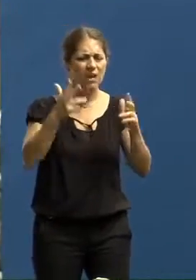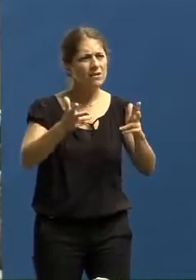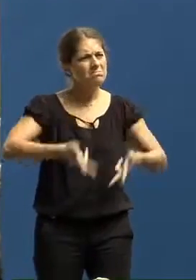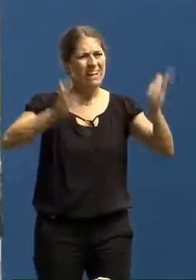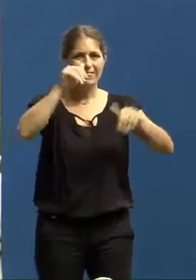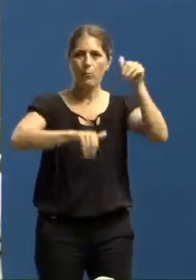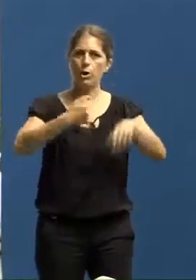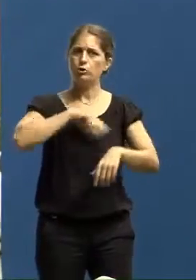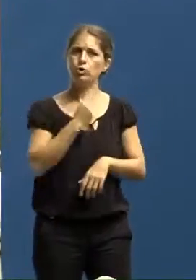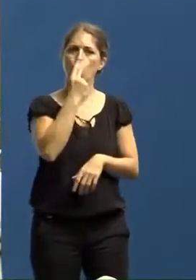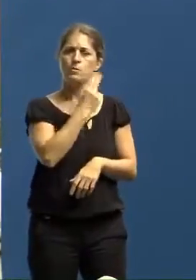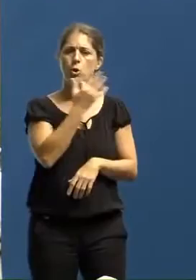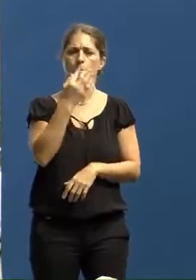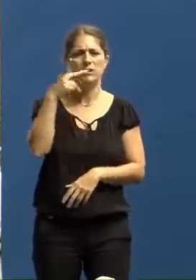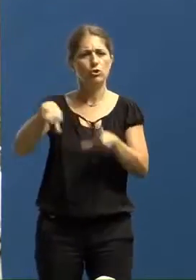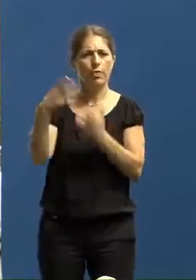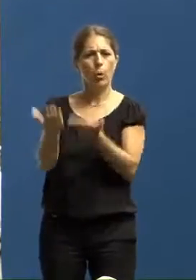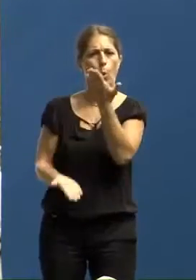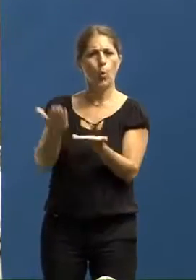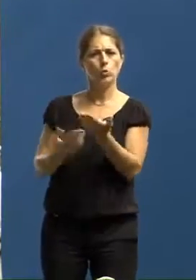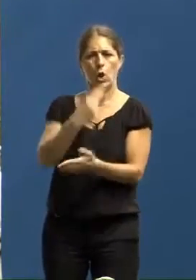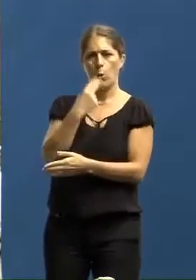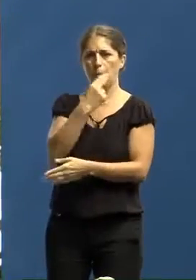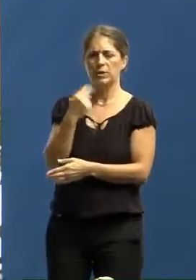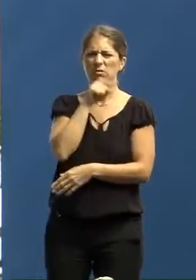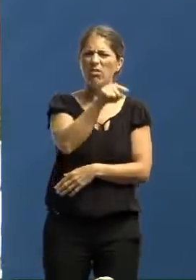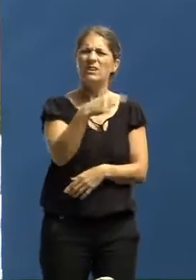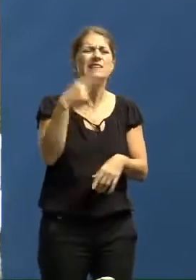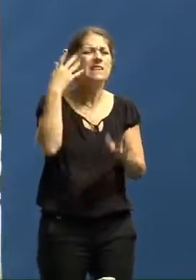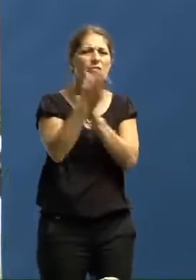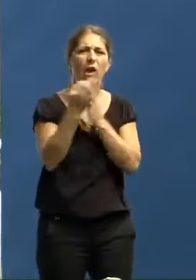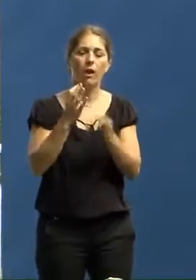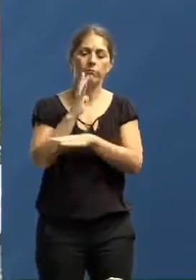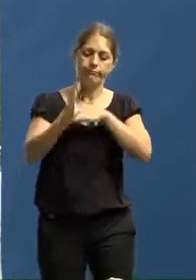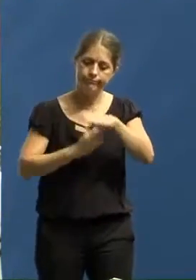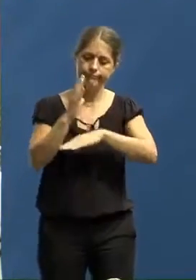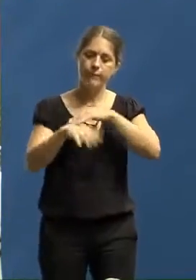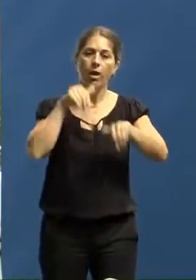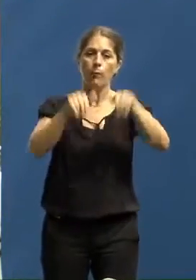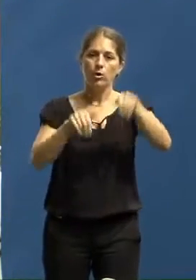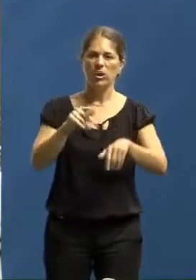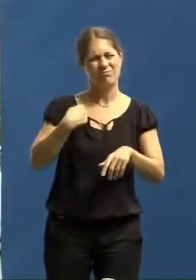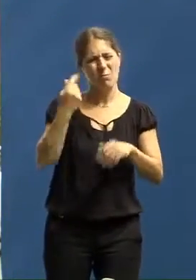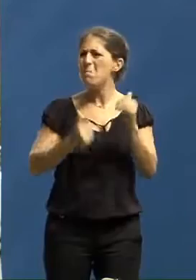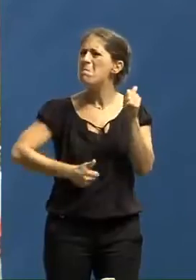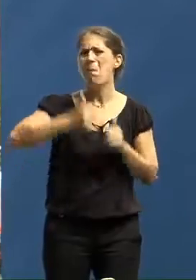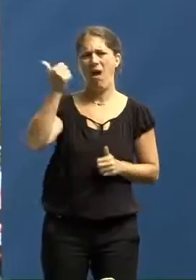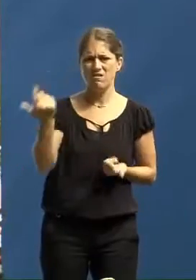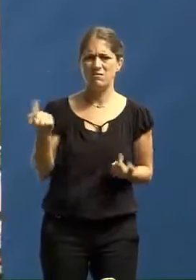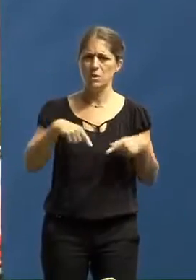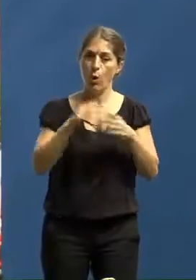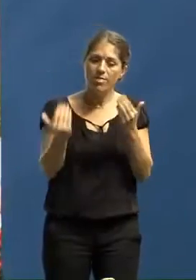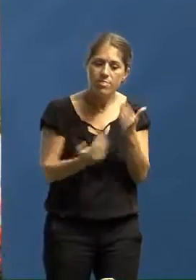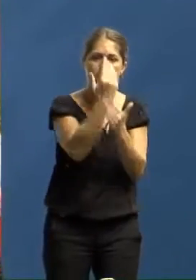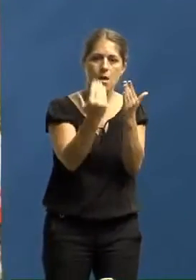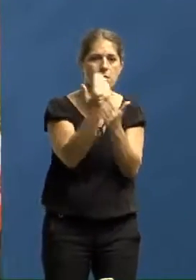estamos comprometidos ca xustiza social. A democracia para nós é votar cada 4 anos, pero é moito máis. É participar no día a día do